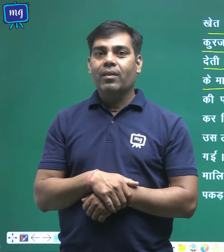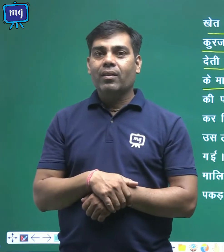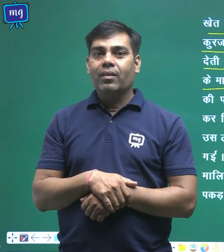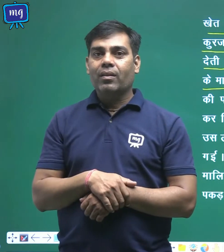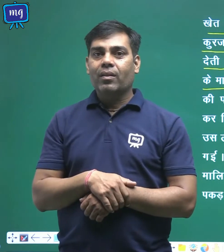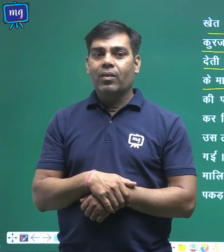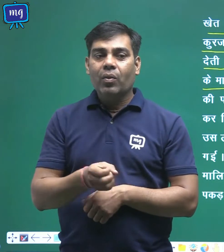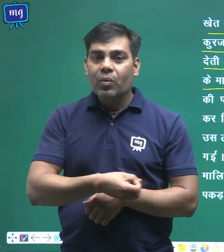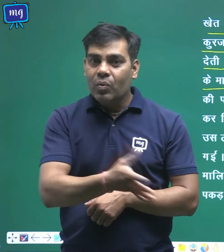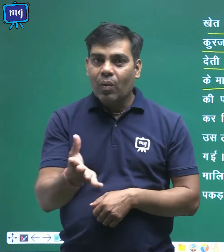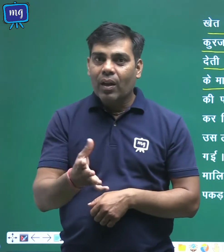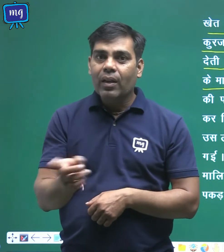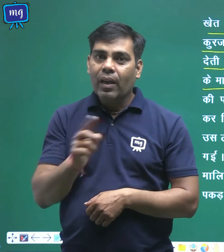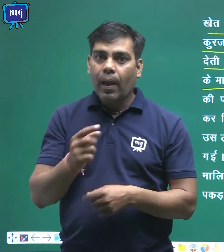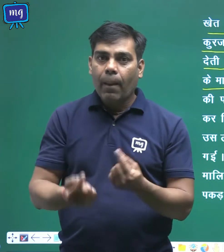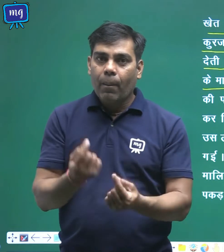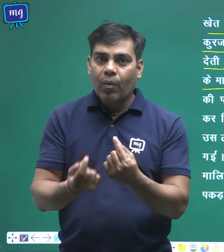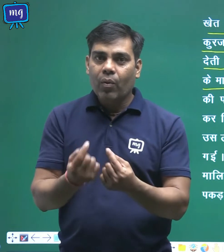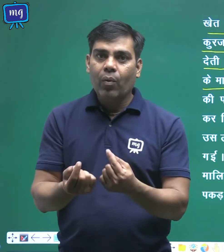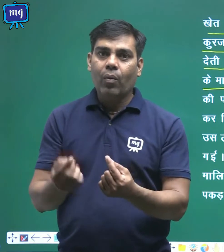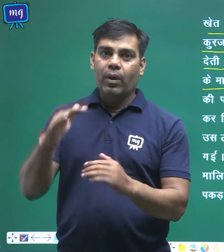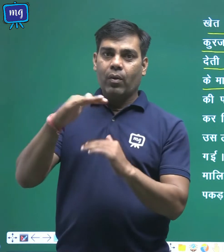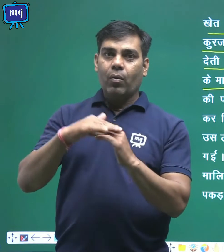ज्वार के पौधों पर